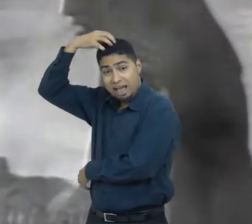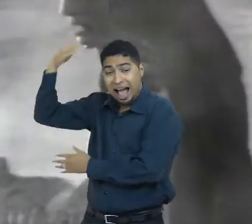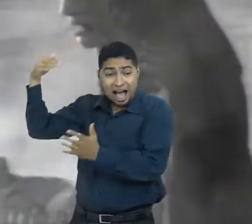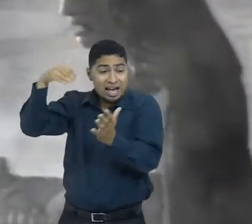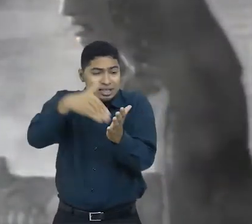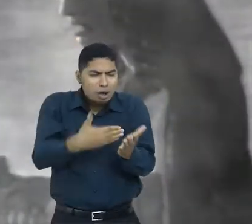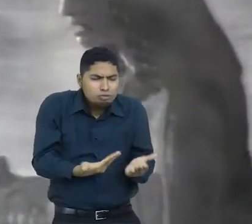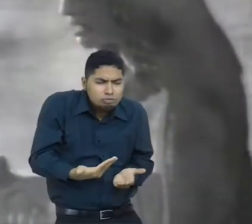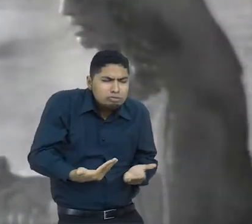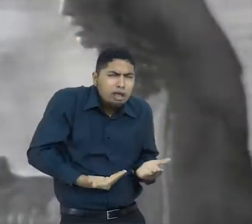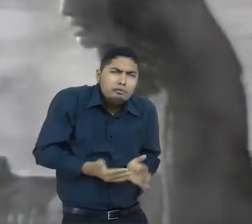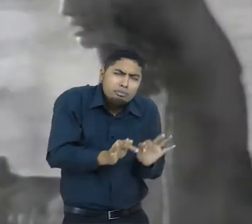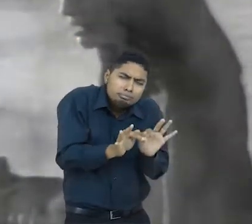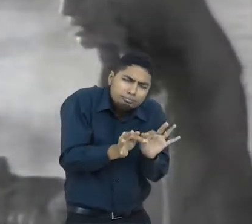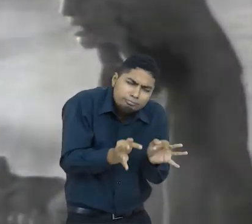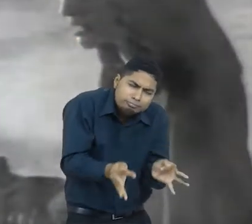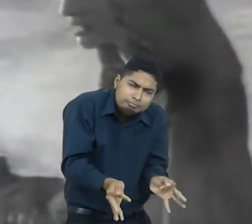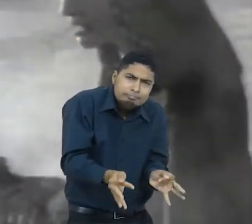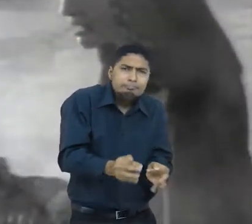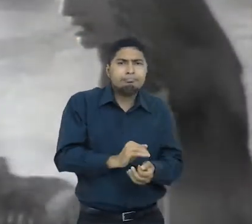o filho do empregado mais humilde.